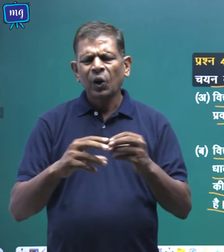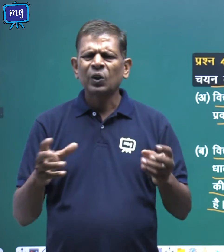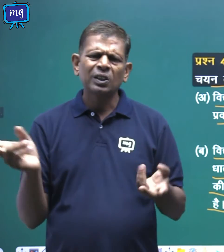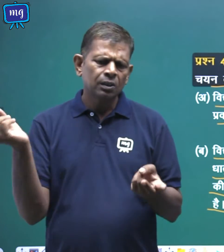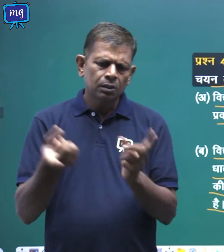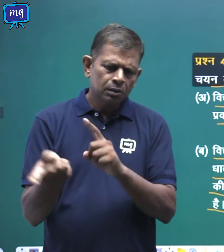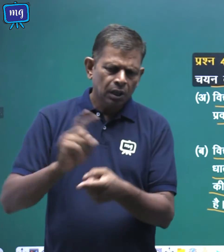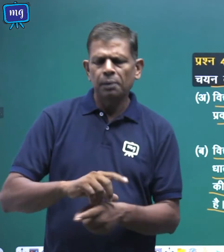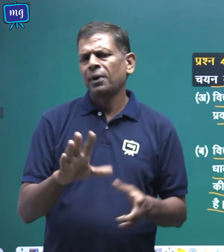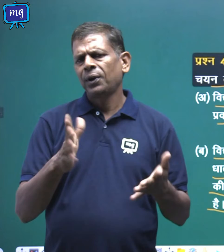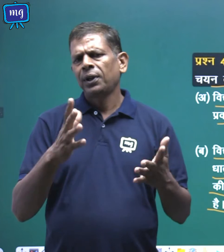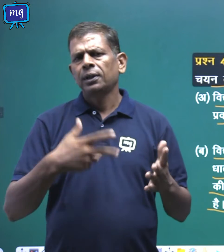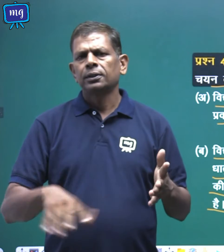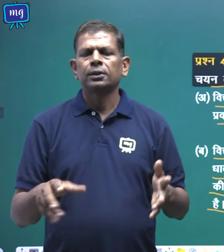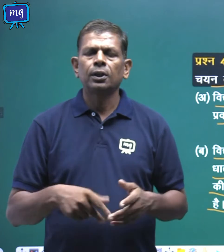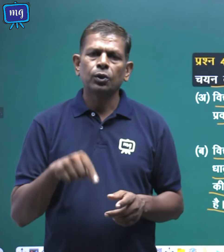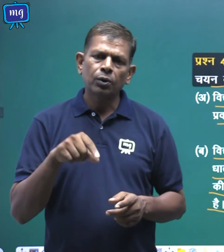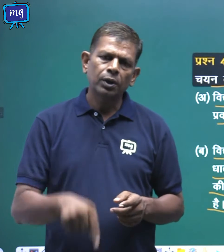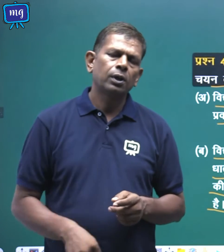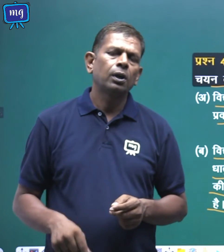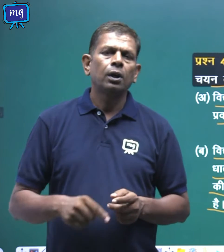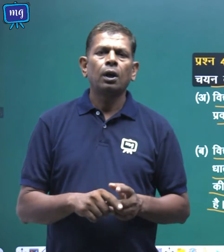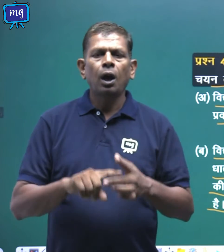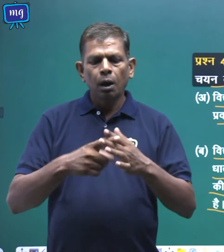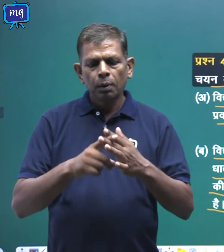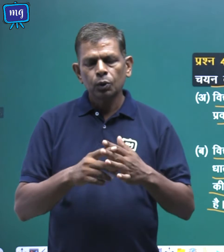सकते, क्योंकि ये विद्युत को